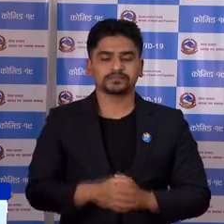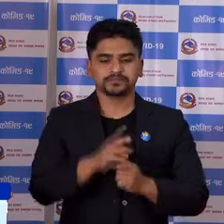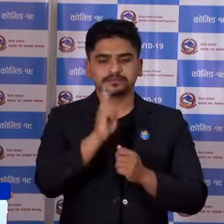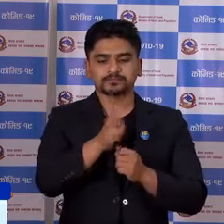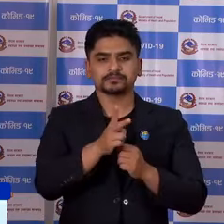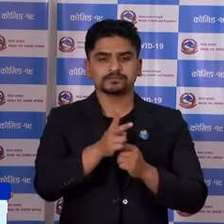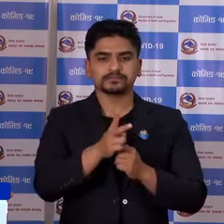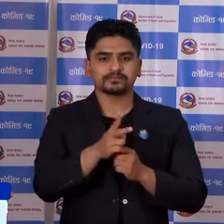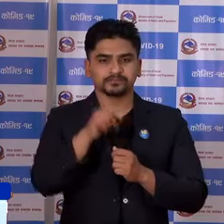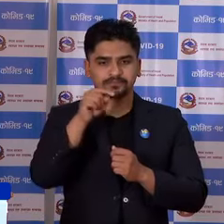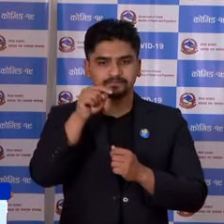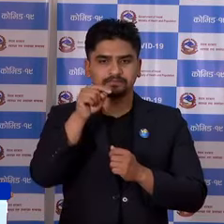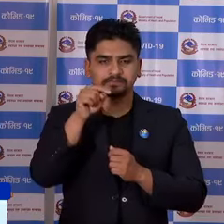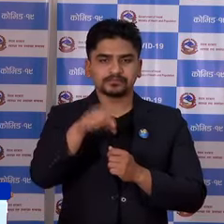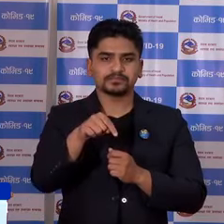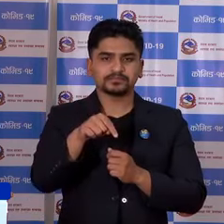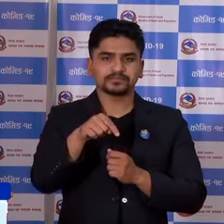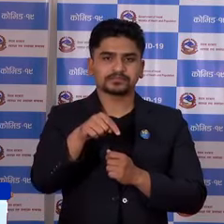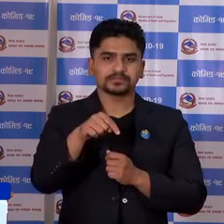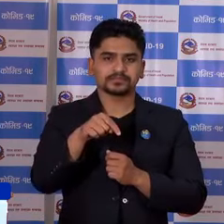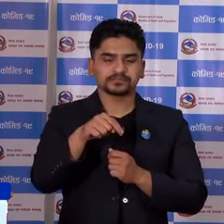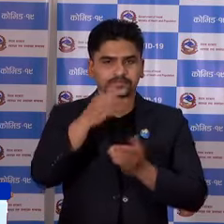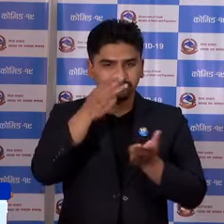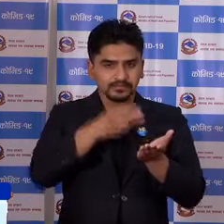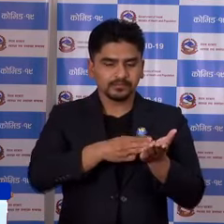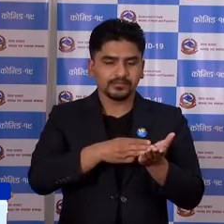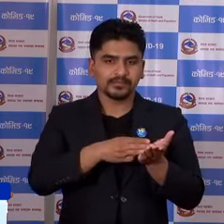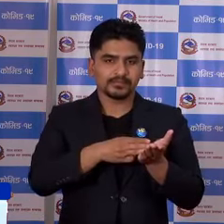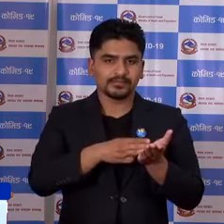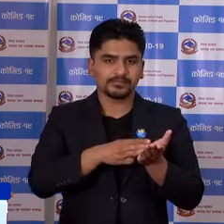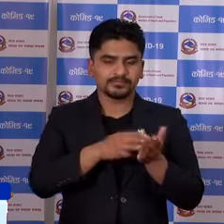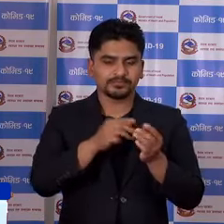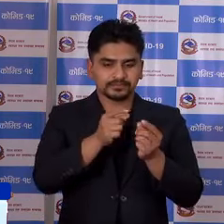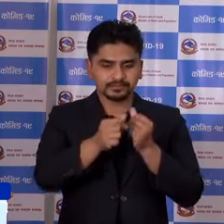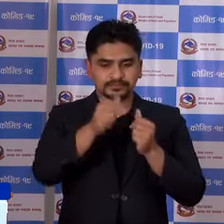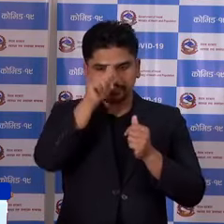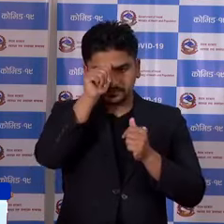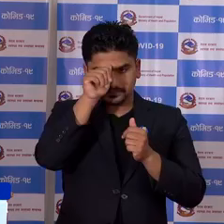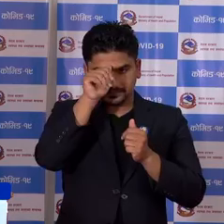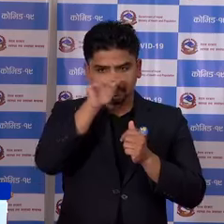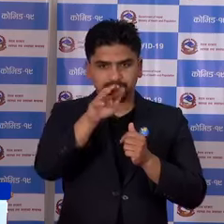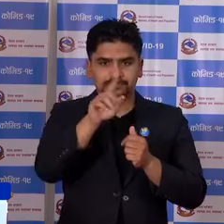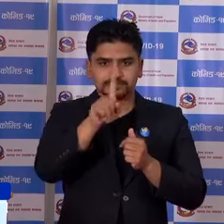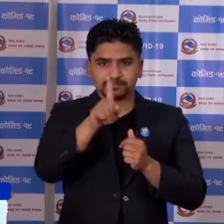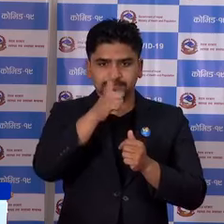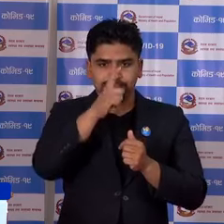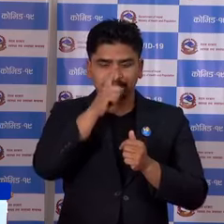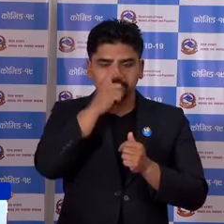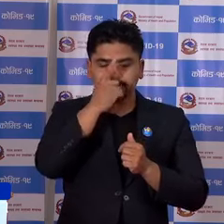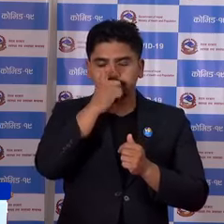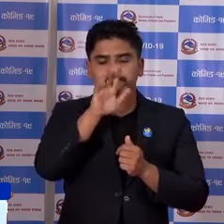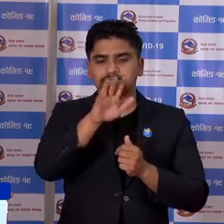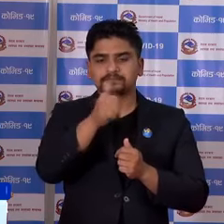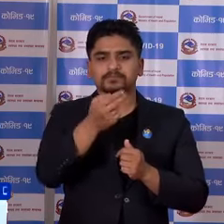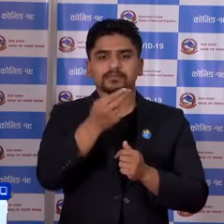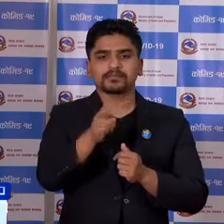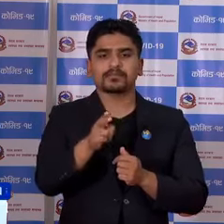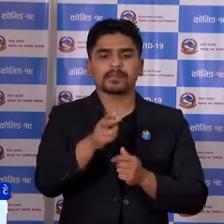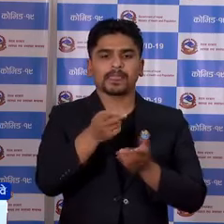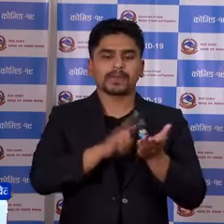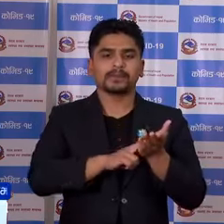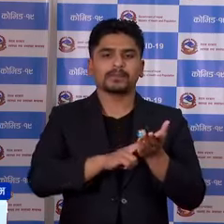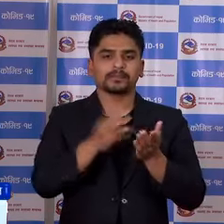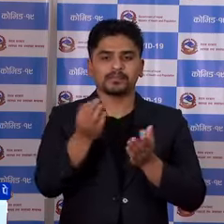यसरी आज मात्र पछिल्लो अपडेटको 156 जनाको